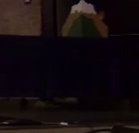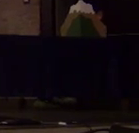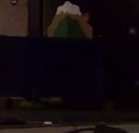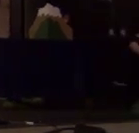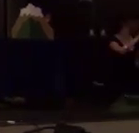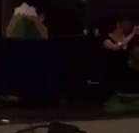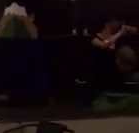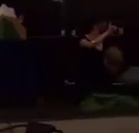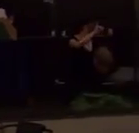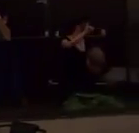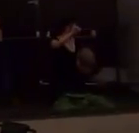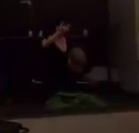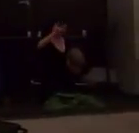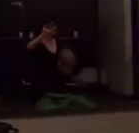Estou ouvindo alguma coisa.